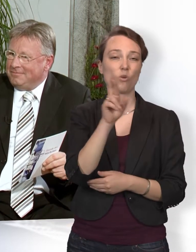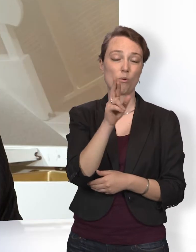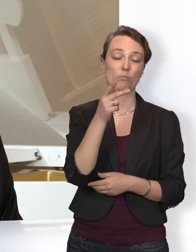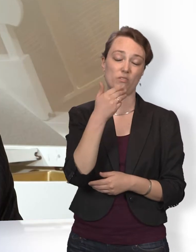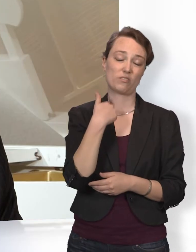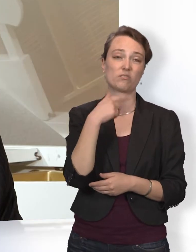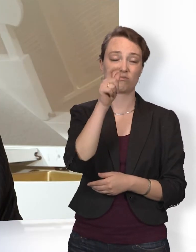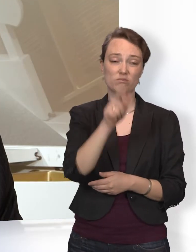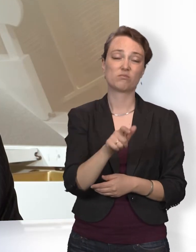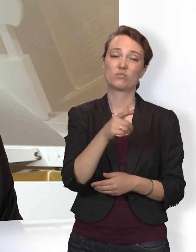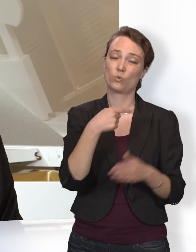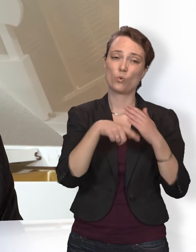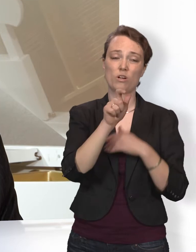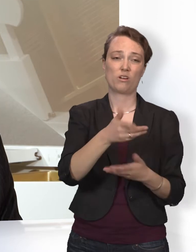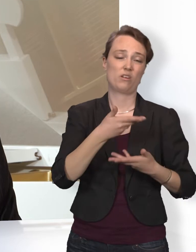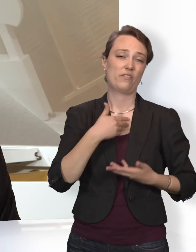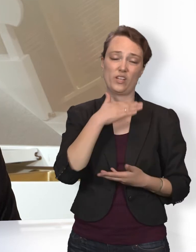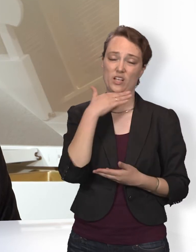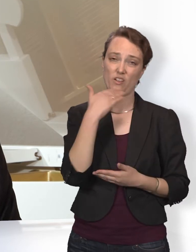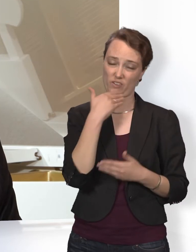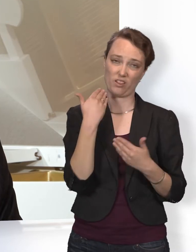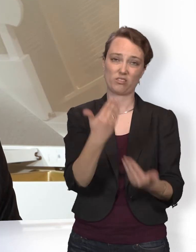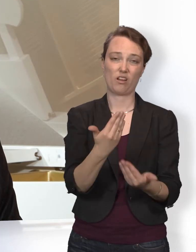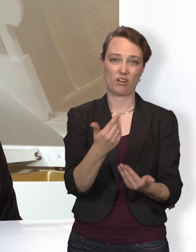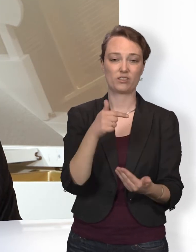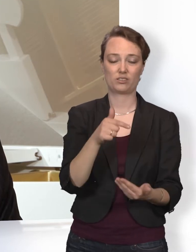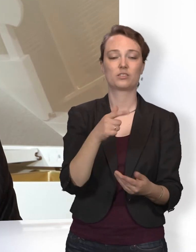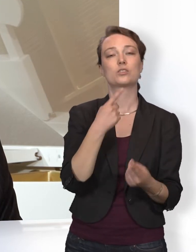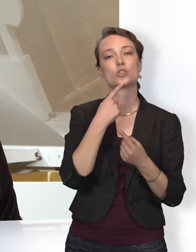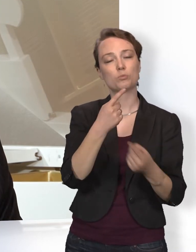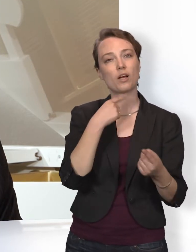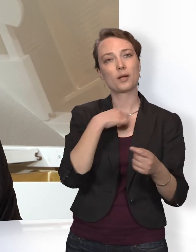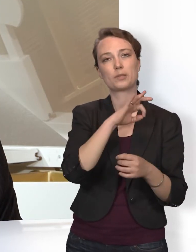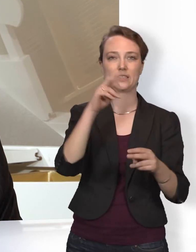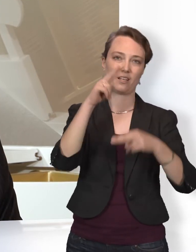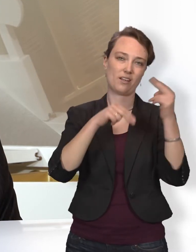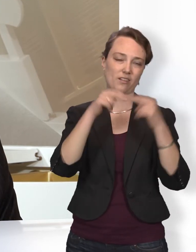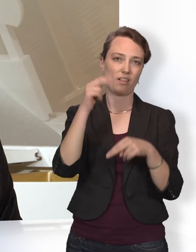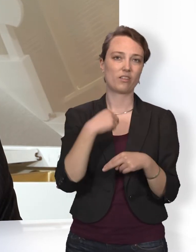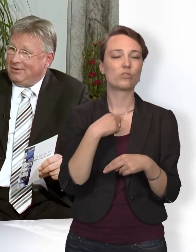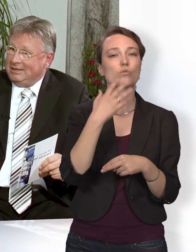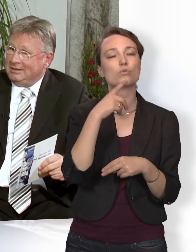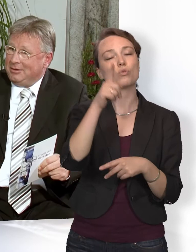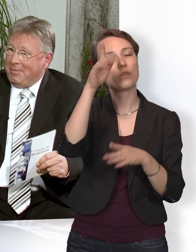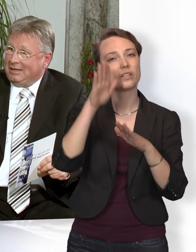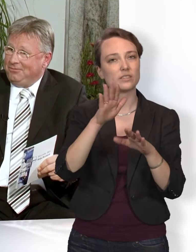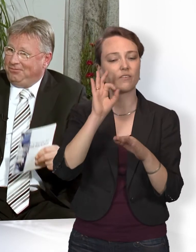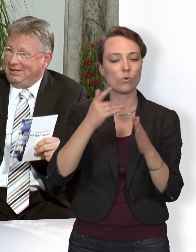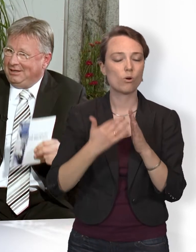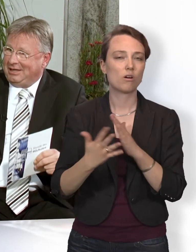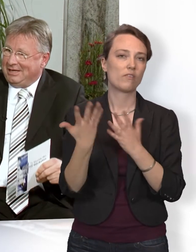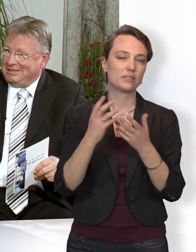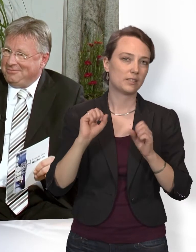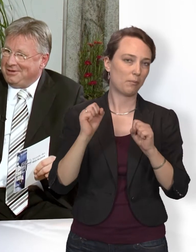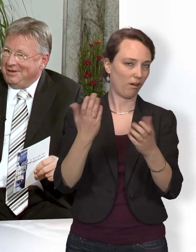verdanken. Jetzt im Gespräch haben wir Sie näher kennengelernt. Ich wünsche Ihnen Gottes Segen für alles weitere Machen.